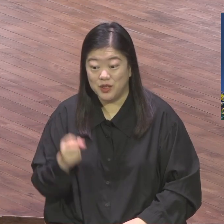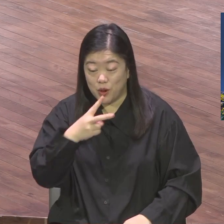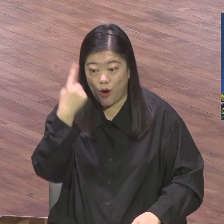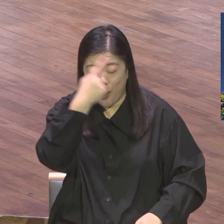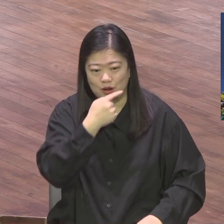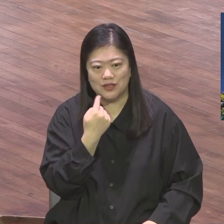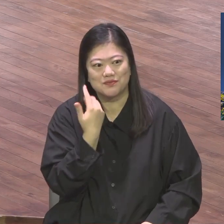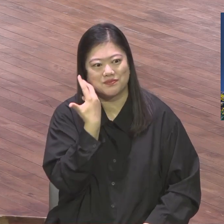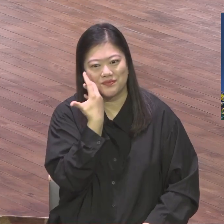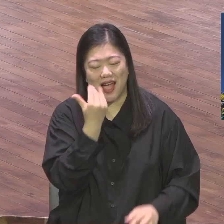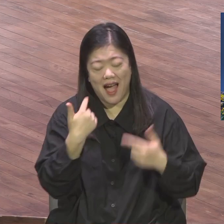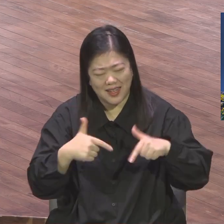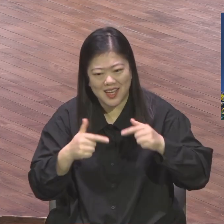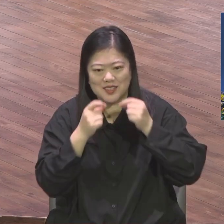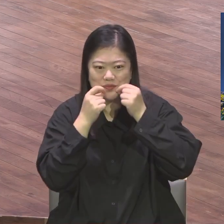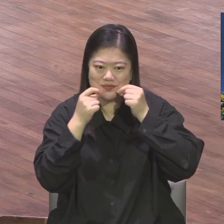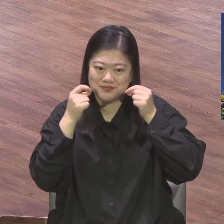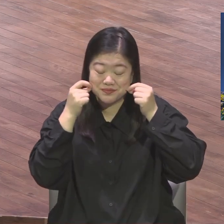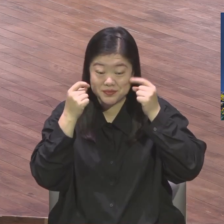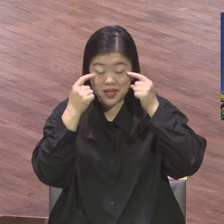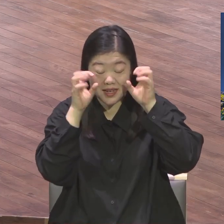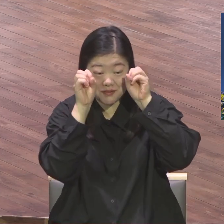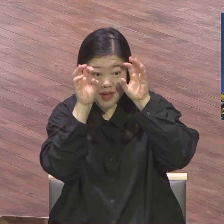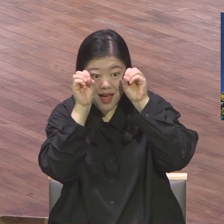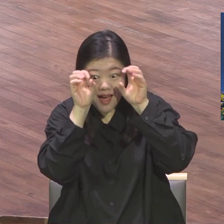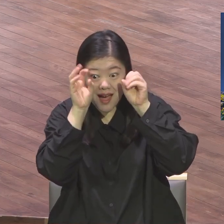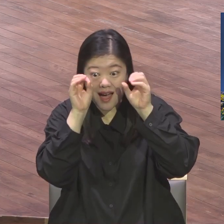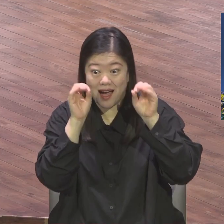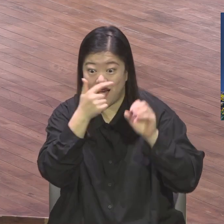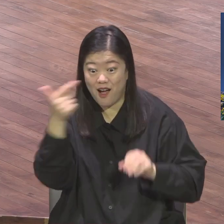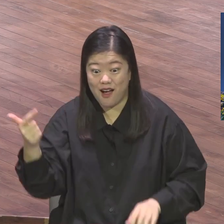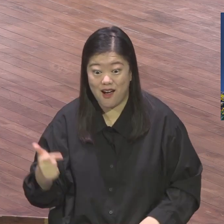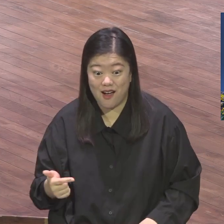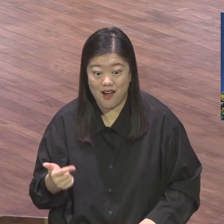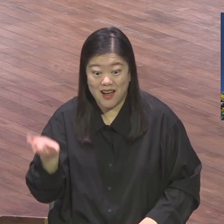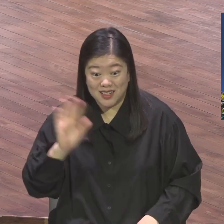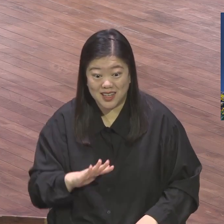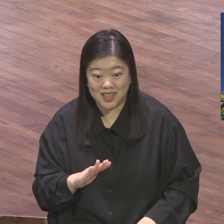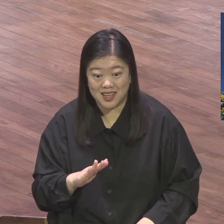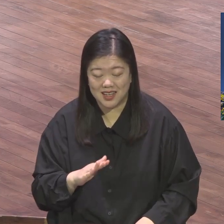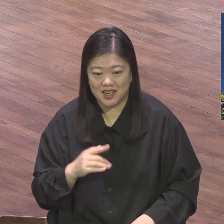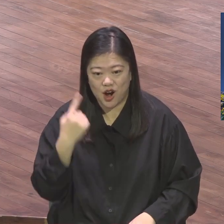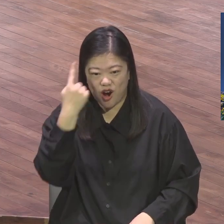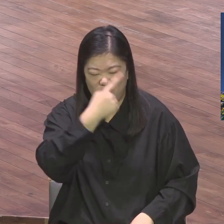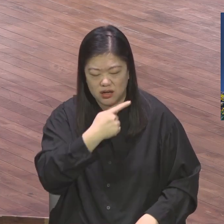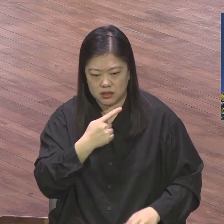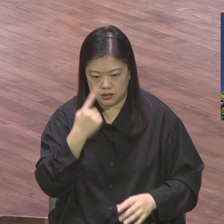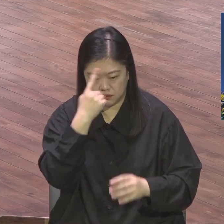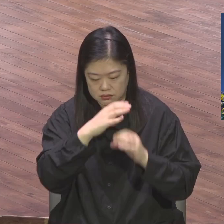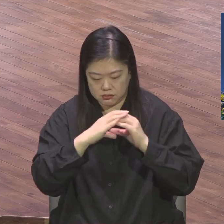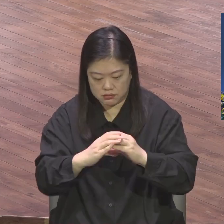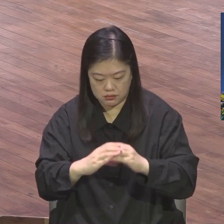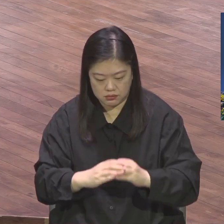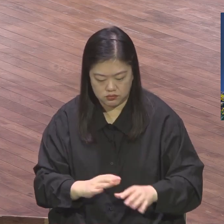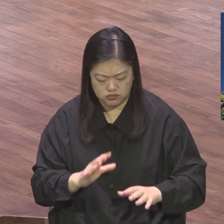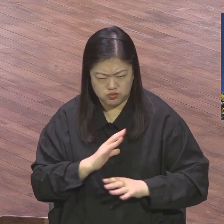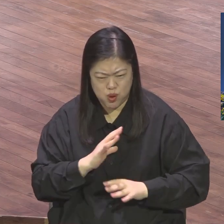있어요. 막 시기 질투하고 막 분노하고 마음에 막 고민을 막